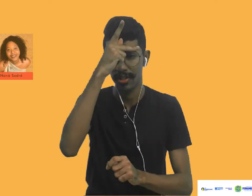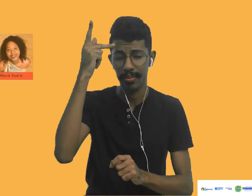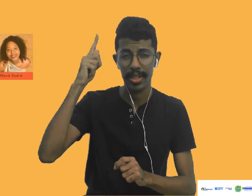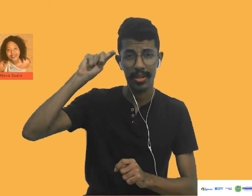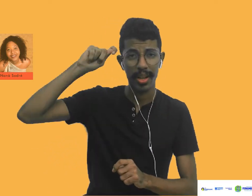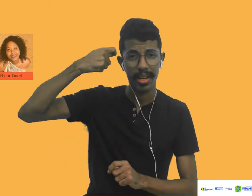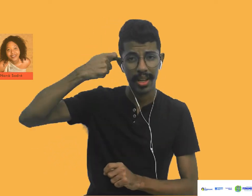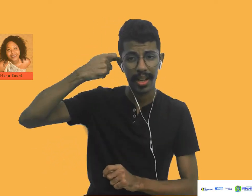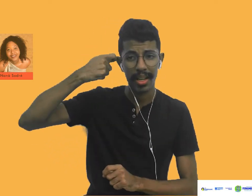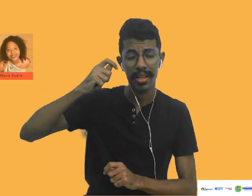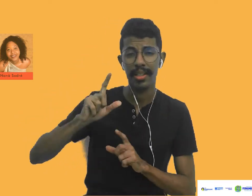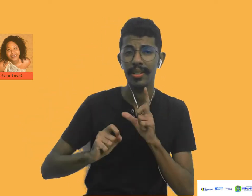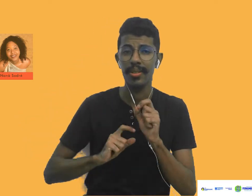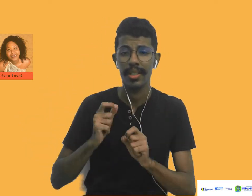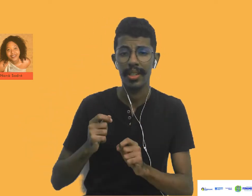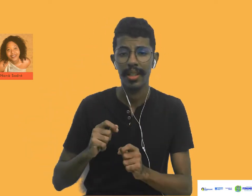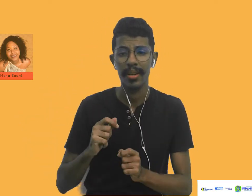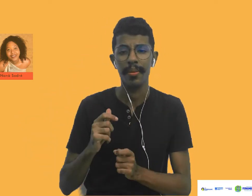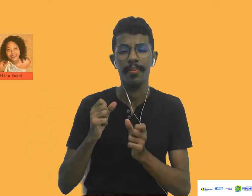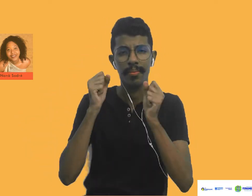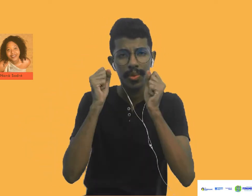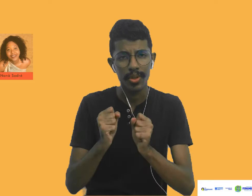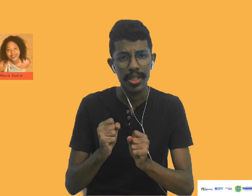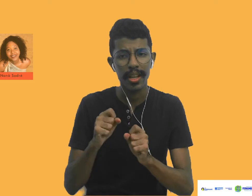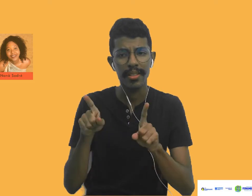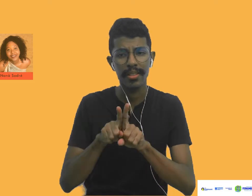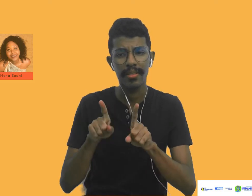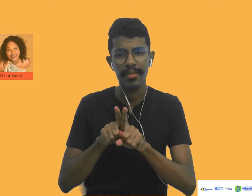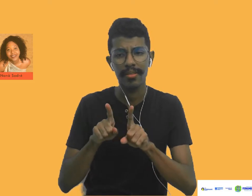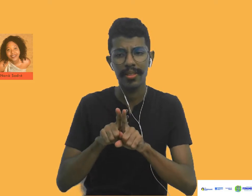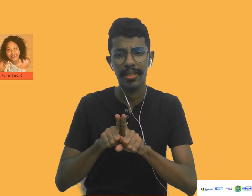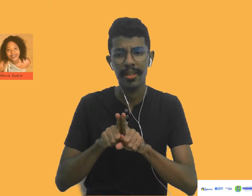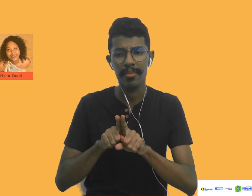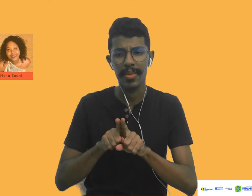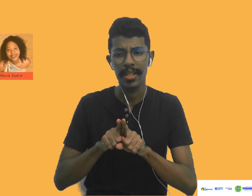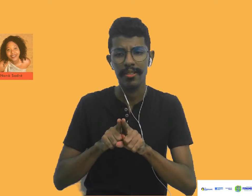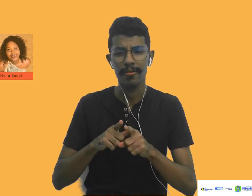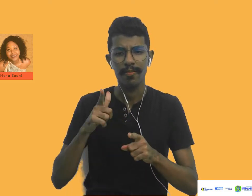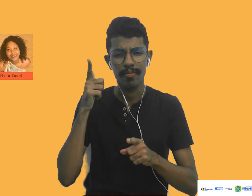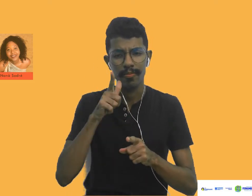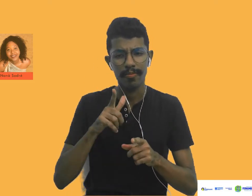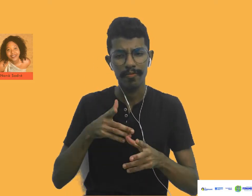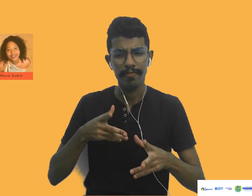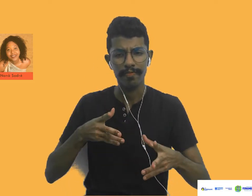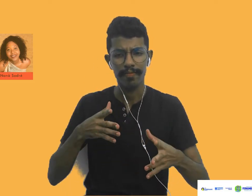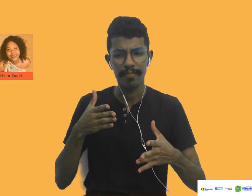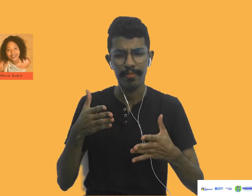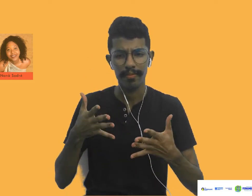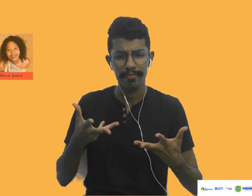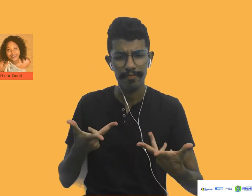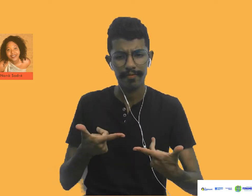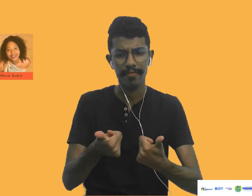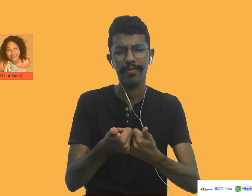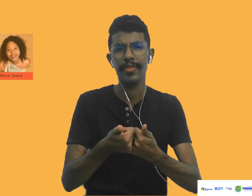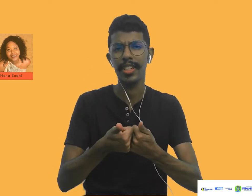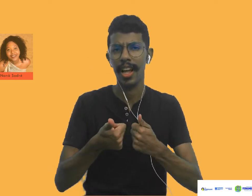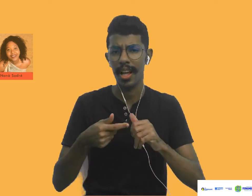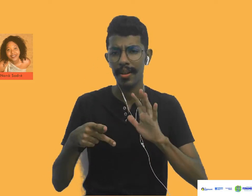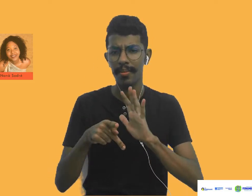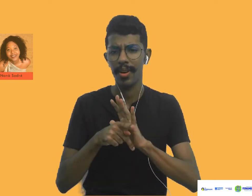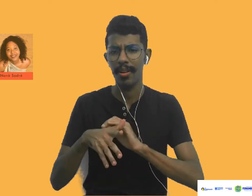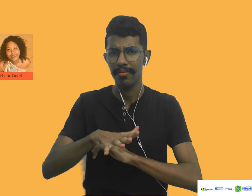nós, enquanto pessoas pretas, né, pudéssemos dominar também essa parte, né, que era interessante